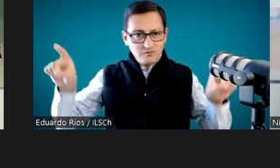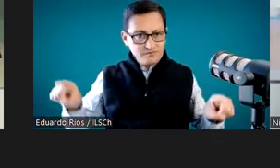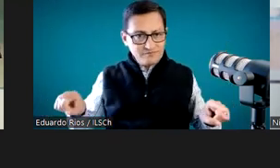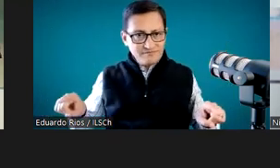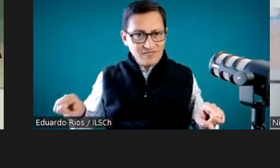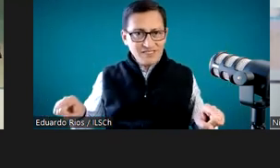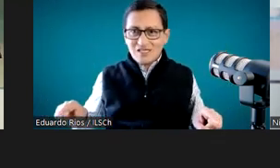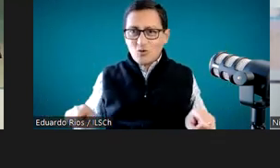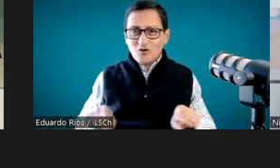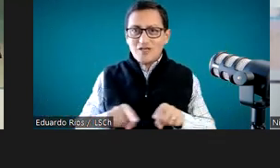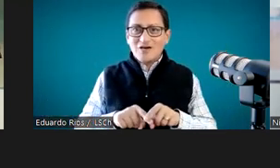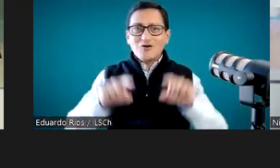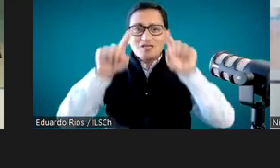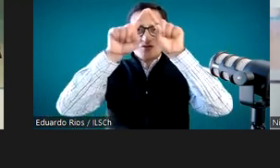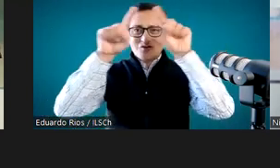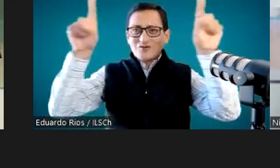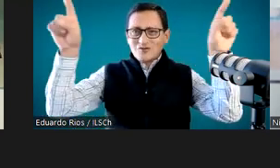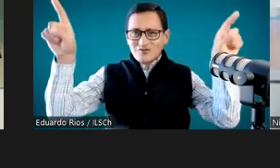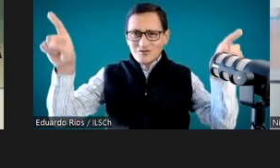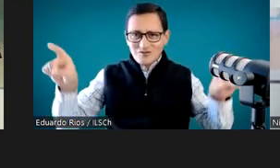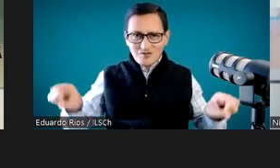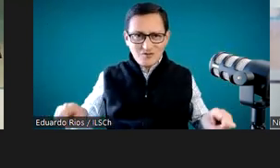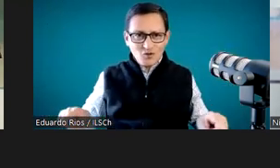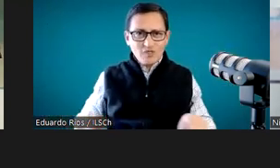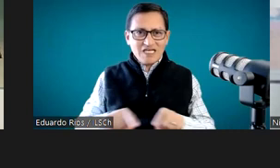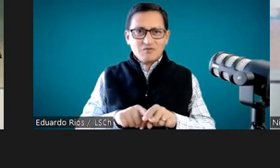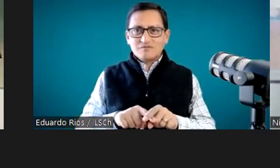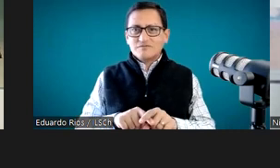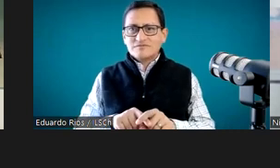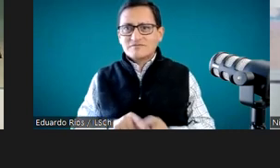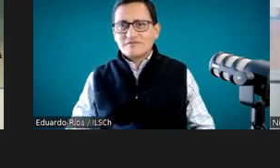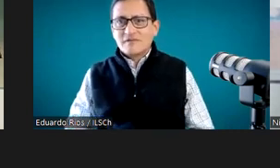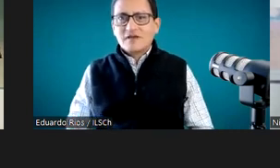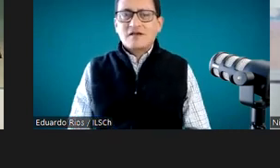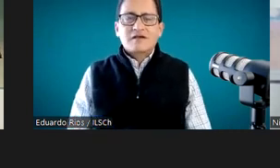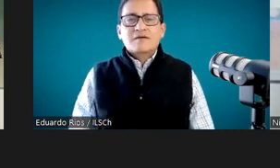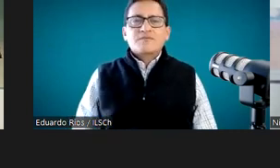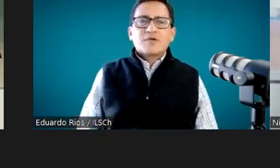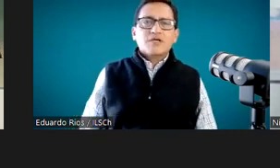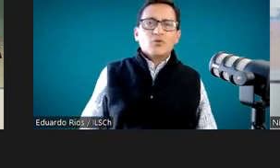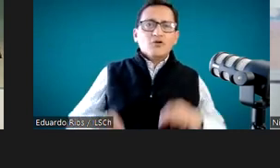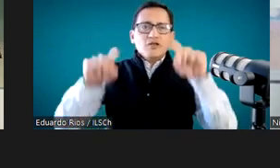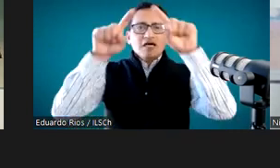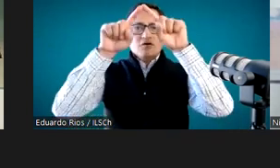diálogo. Este es el cuadro de diálogo donde nosotros nos comunicamos. Pero este cuadro de diálogo